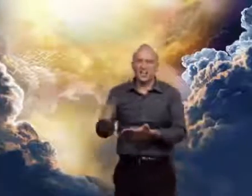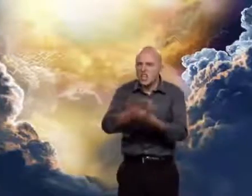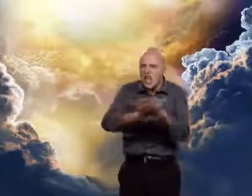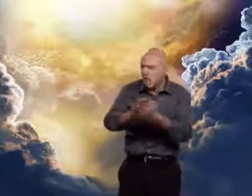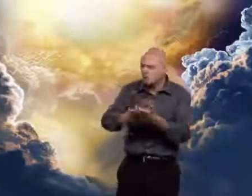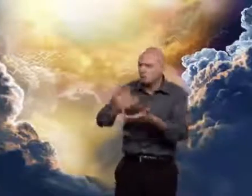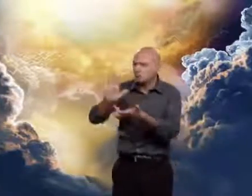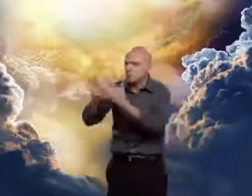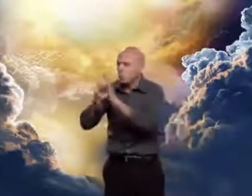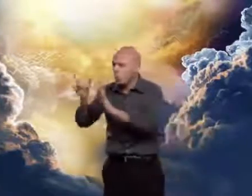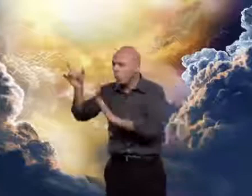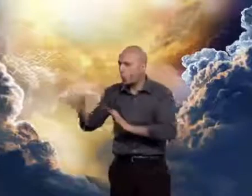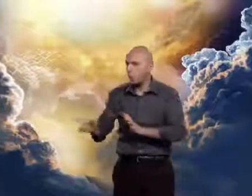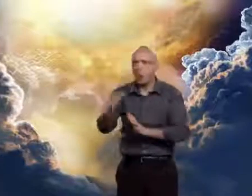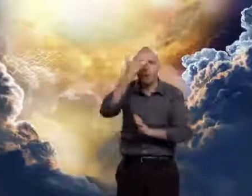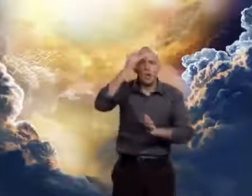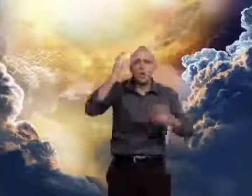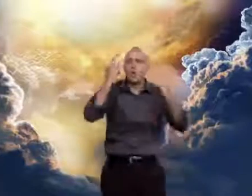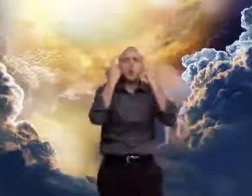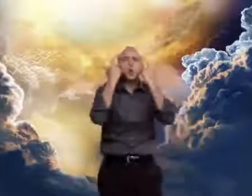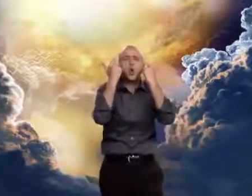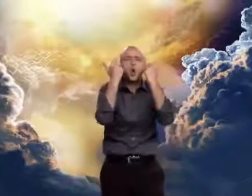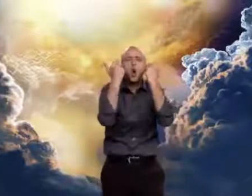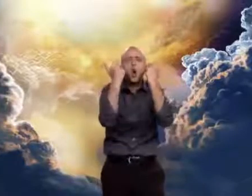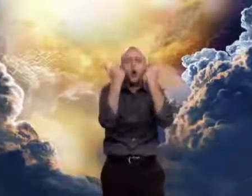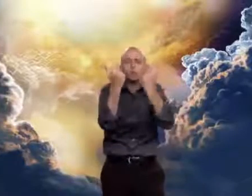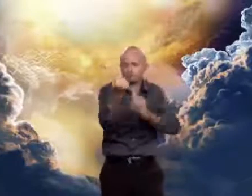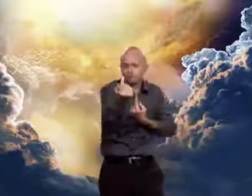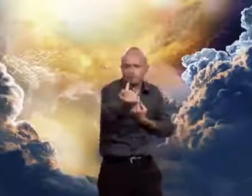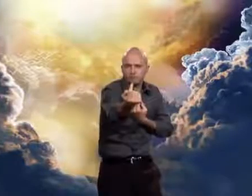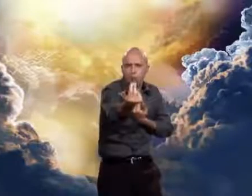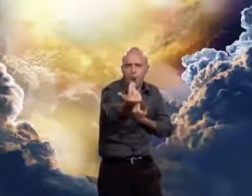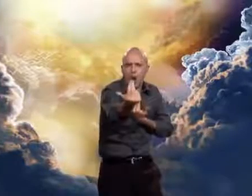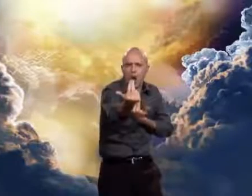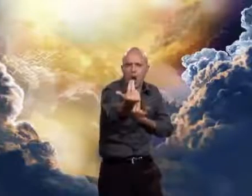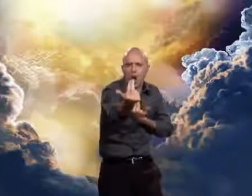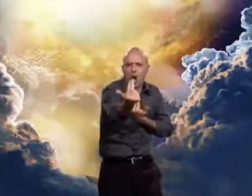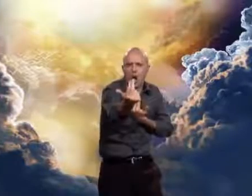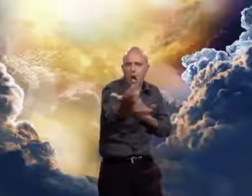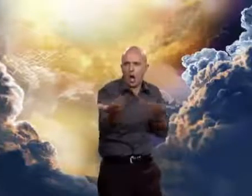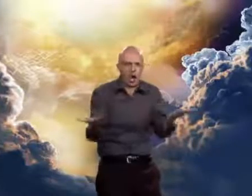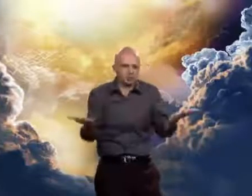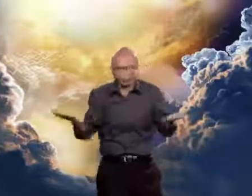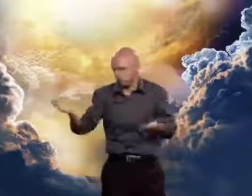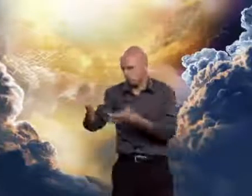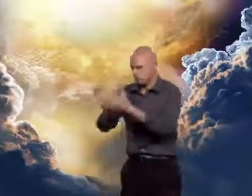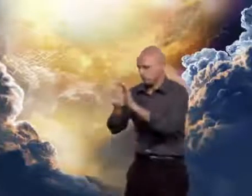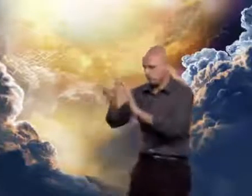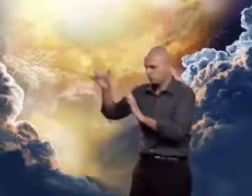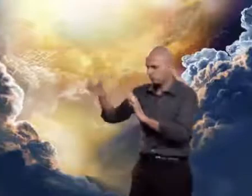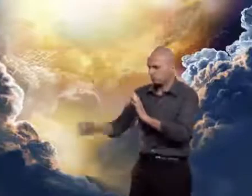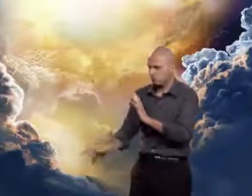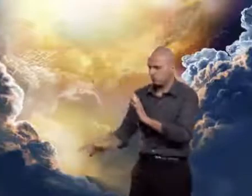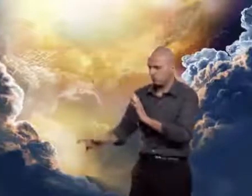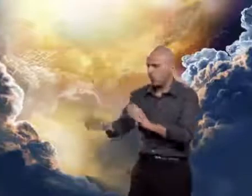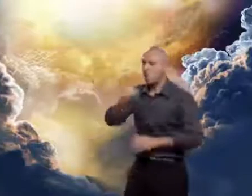reis de todo o mundo, a fim de reuni-los para a batalha do grande dia do Deus Todo-Poderoso. Com exceção